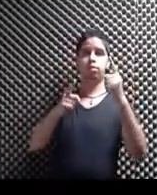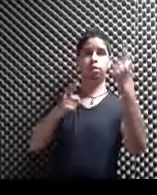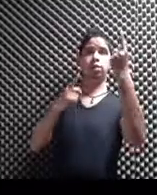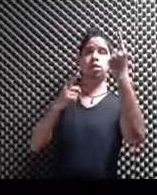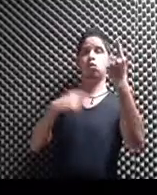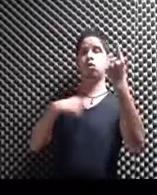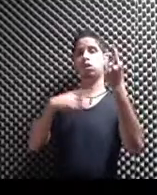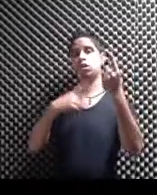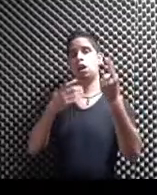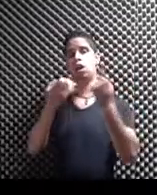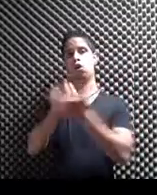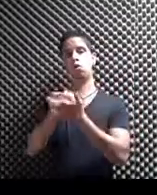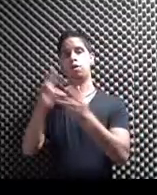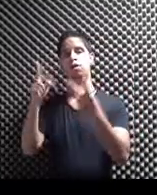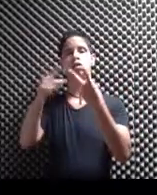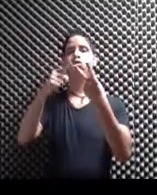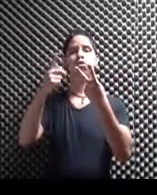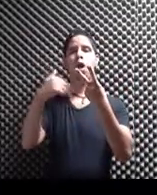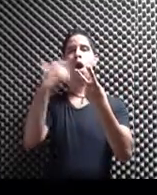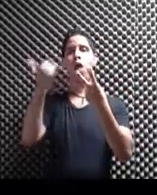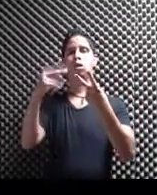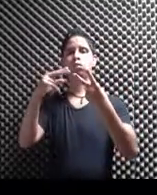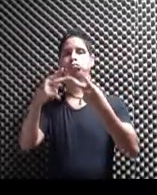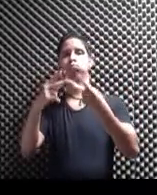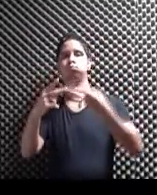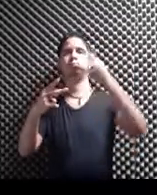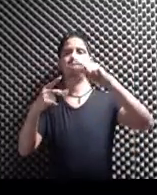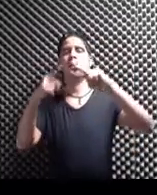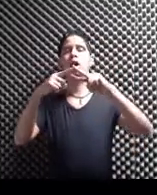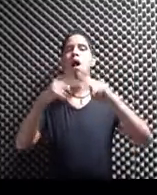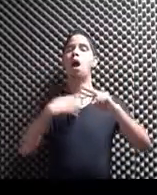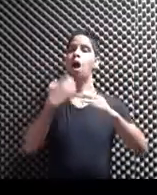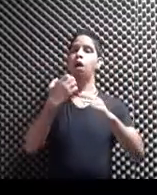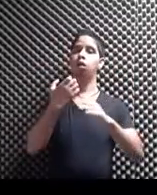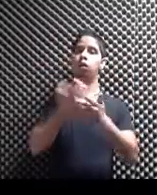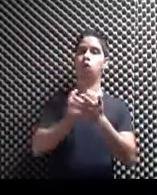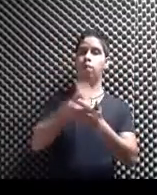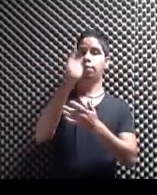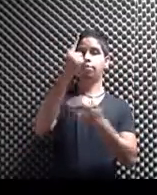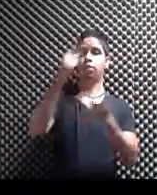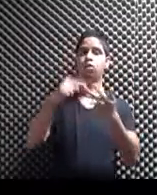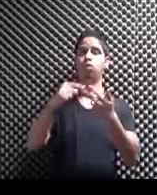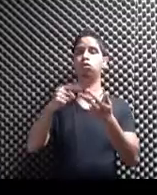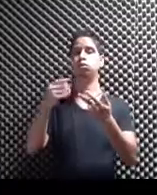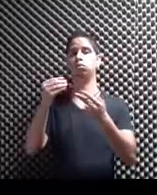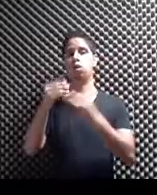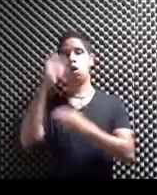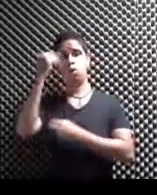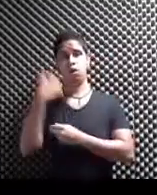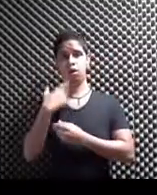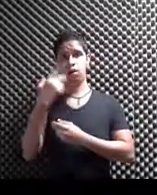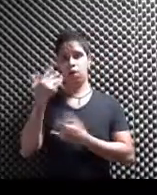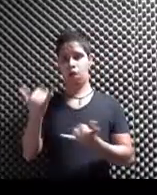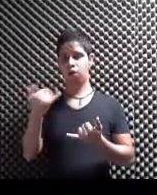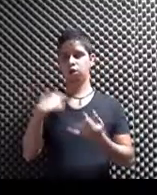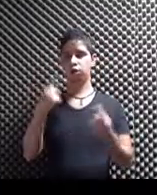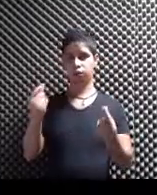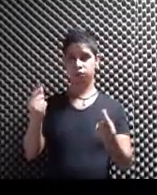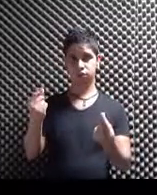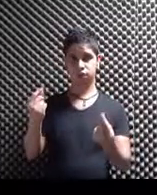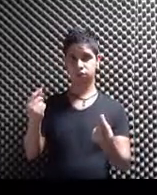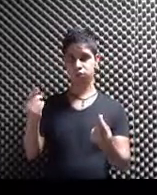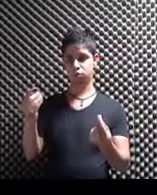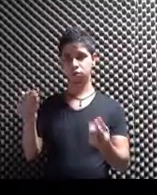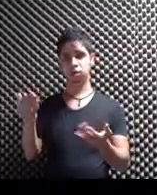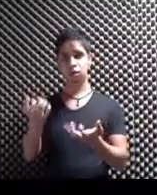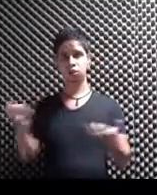entonces la gente escoge vamos a unirnos tu sueldo el mío haz la compra hacemos oye pero tú y yo no dormimos anoche